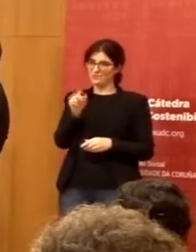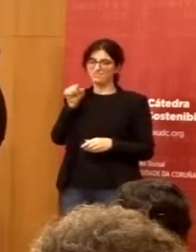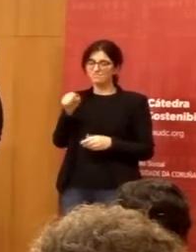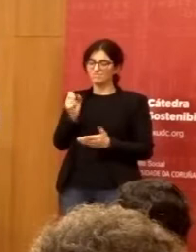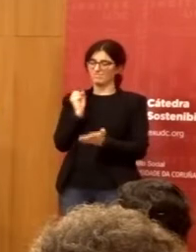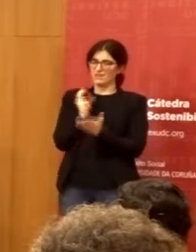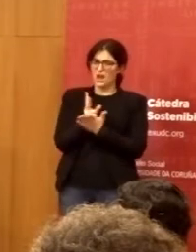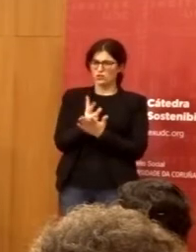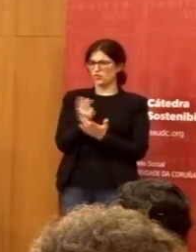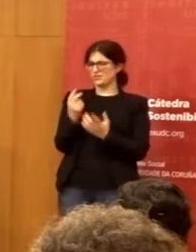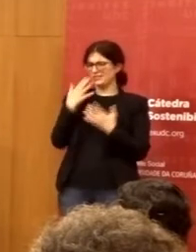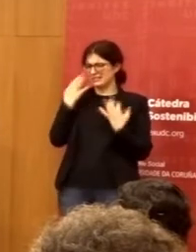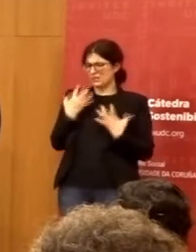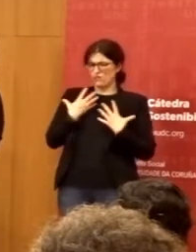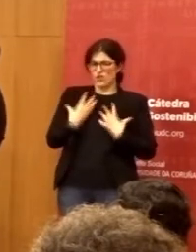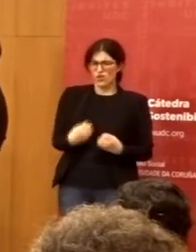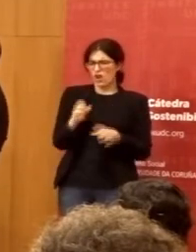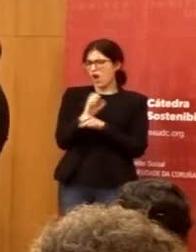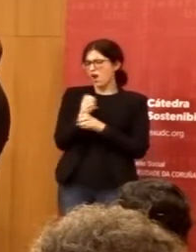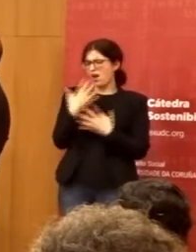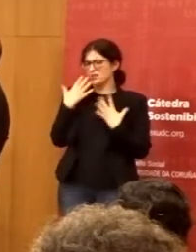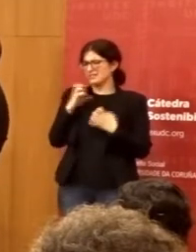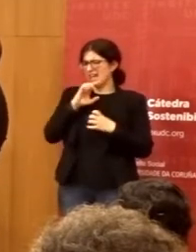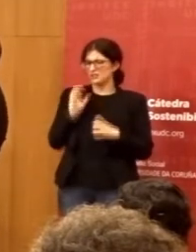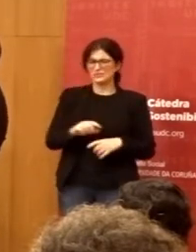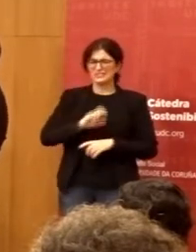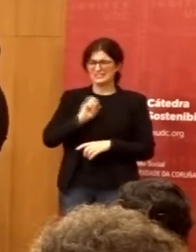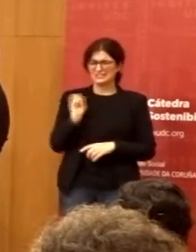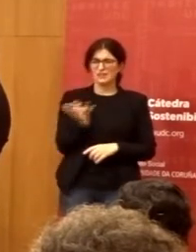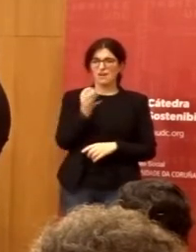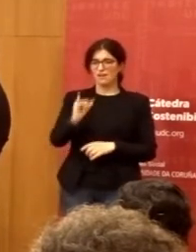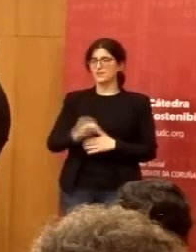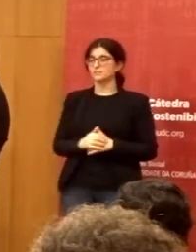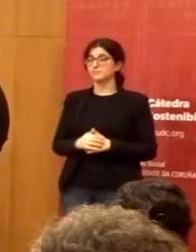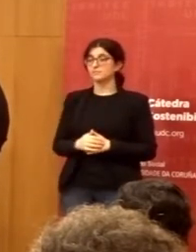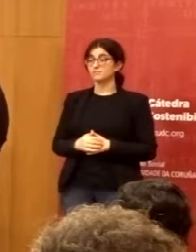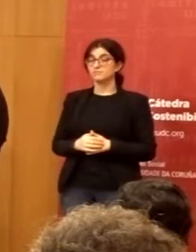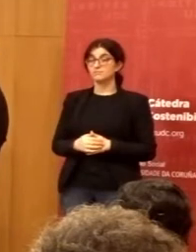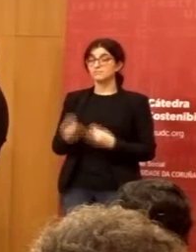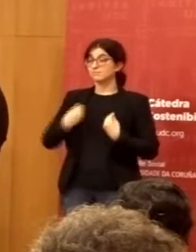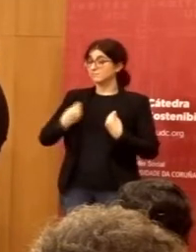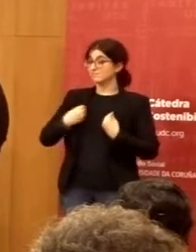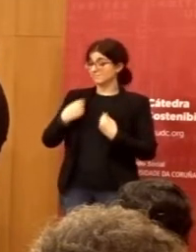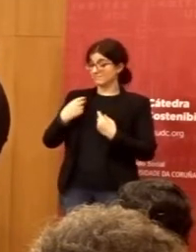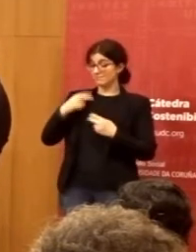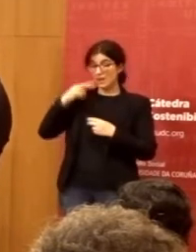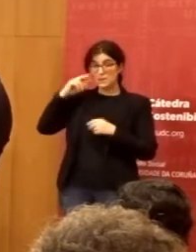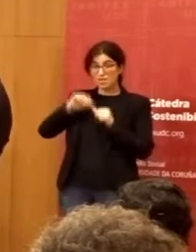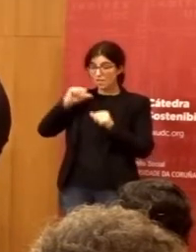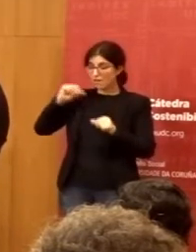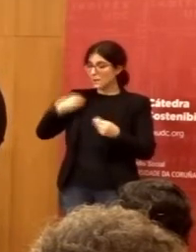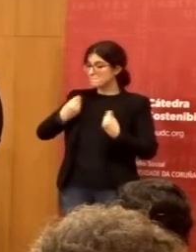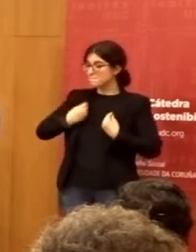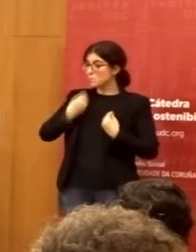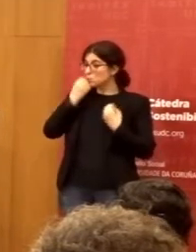inseguridades superadas, frustraciones, risas y llantos. Después de esta gran experiencia en las prácticas, Carlos, Ginés y María José